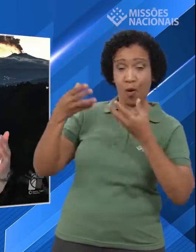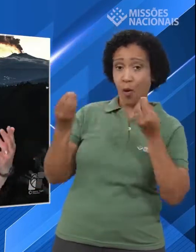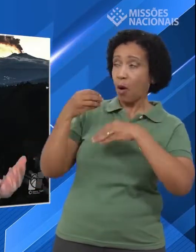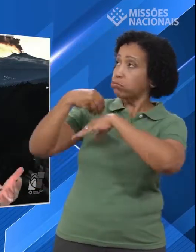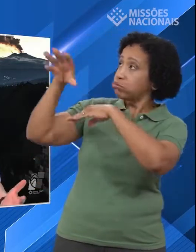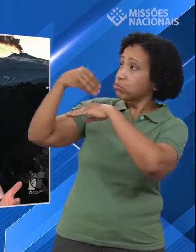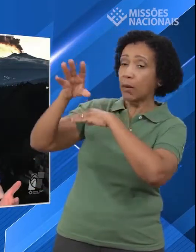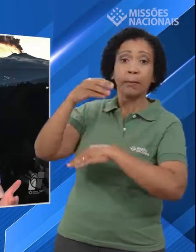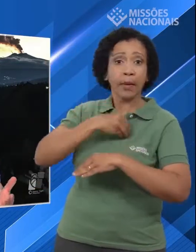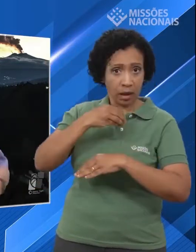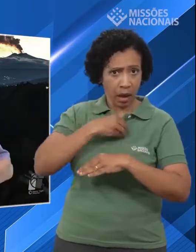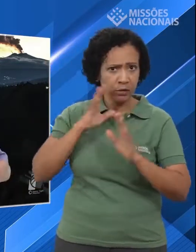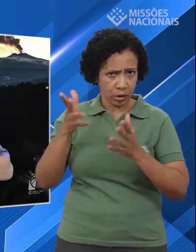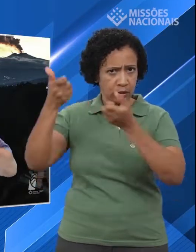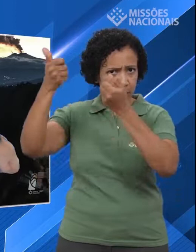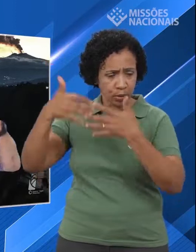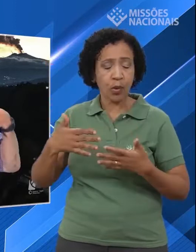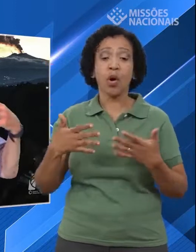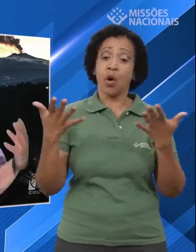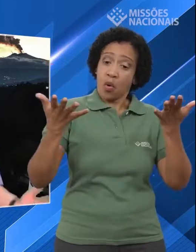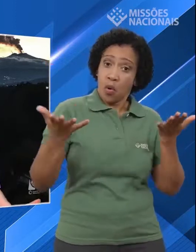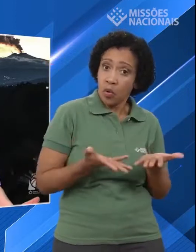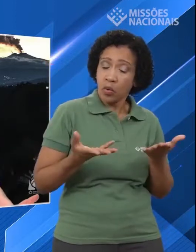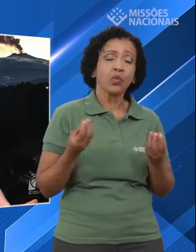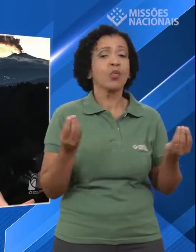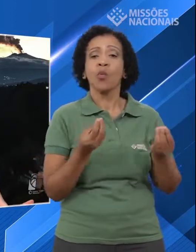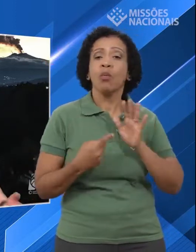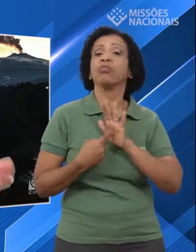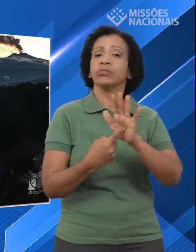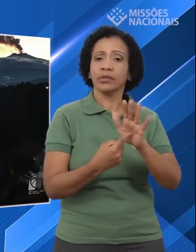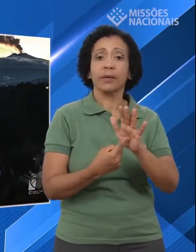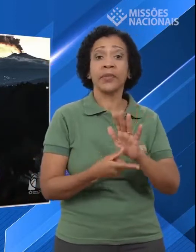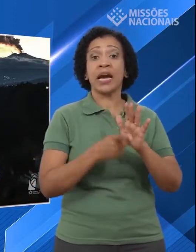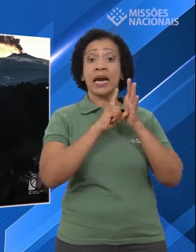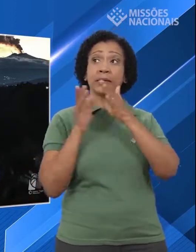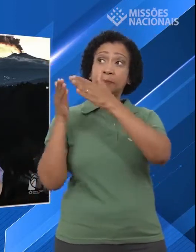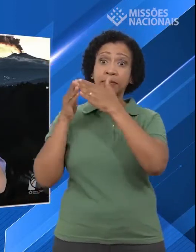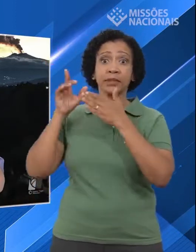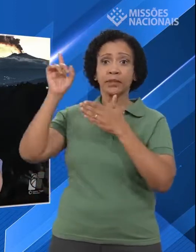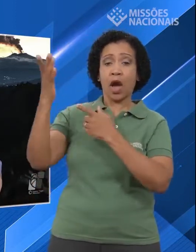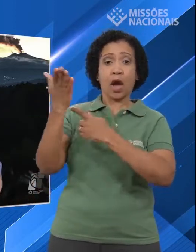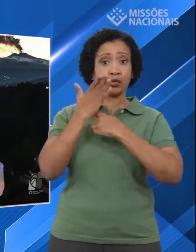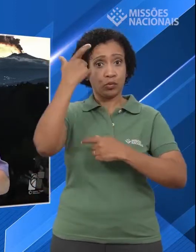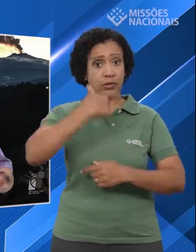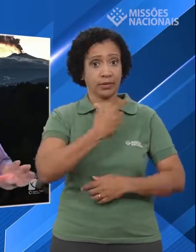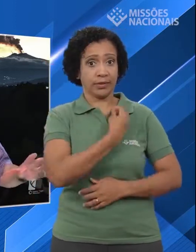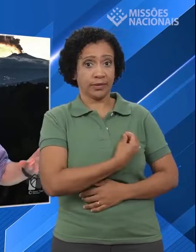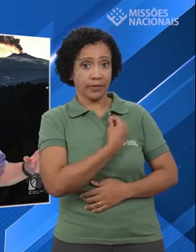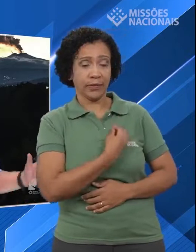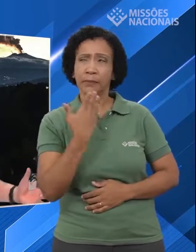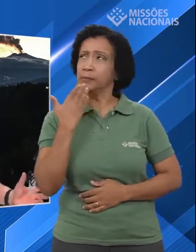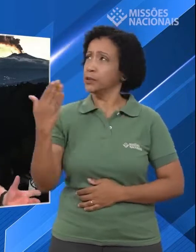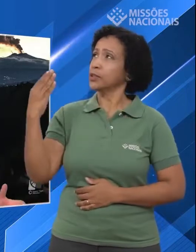falamos de confessar nossos pecados e como temos que nos esvaziar de nós mesmos é importante antes de